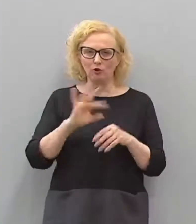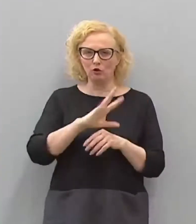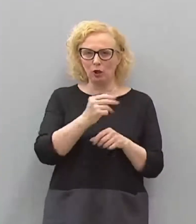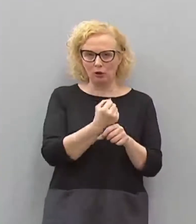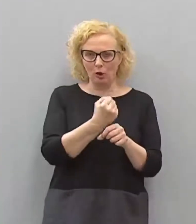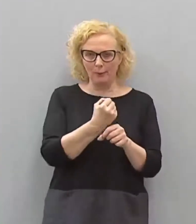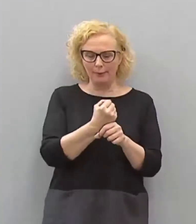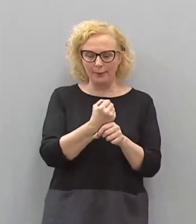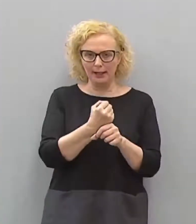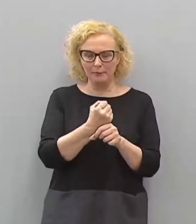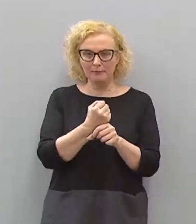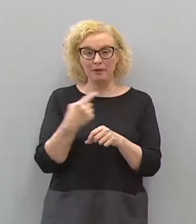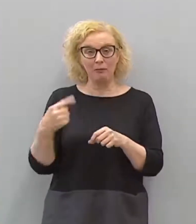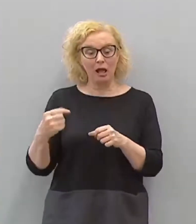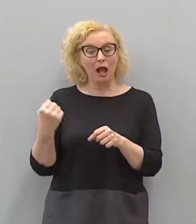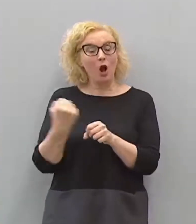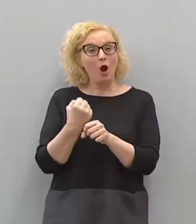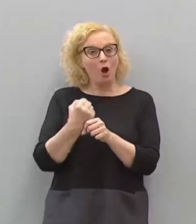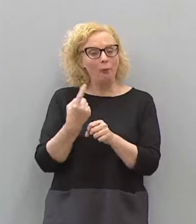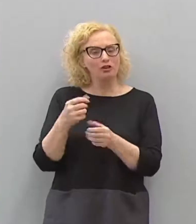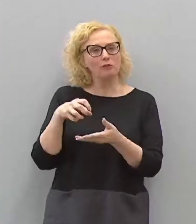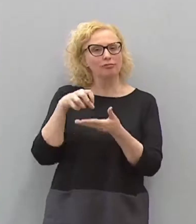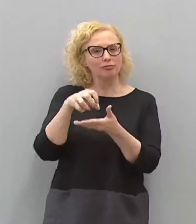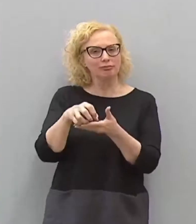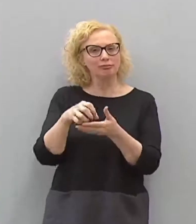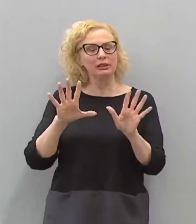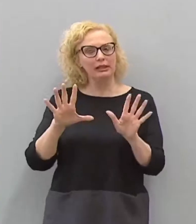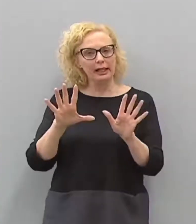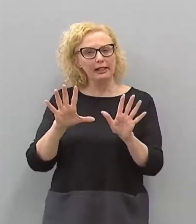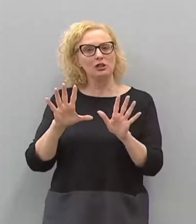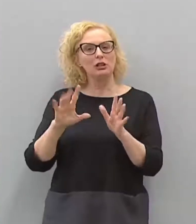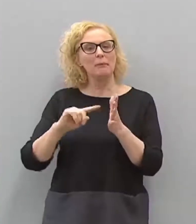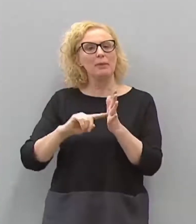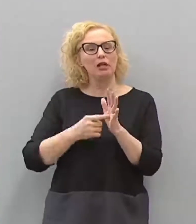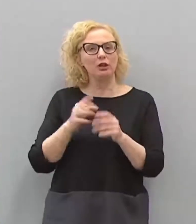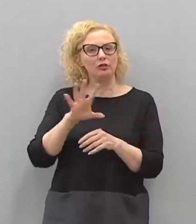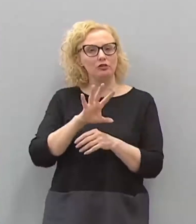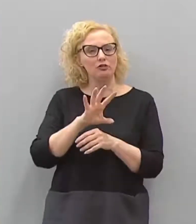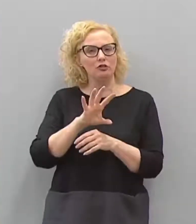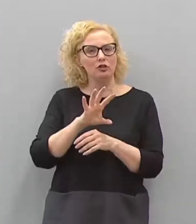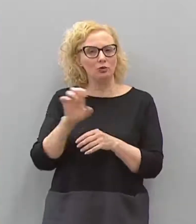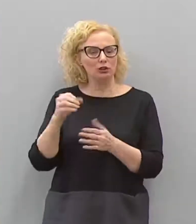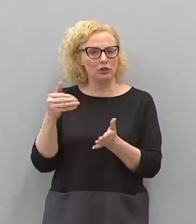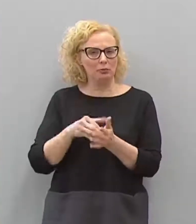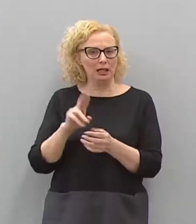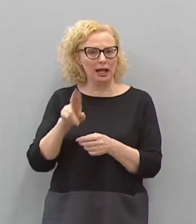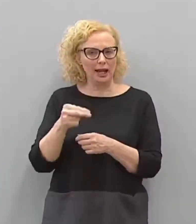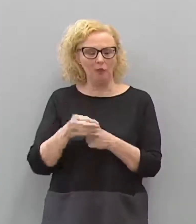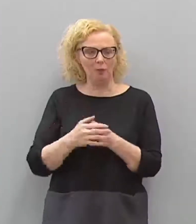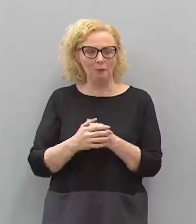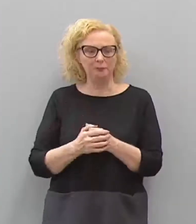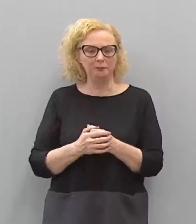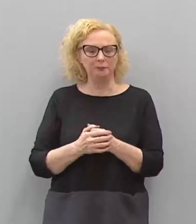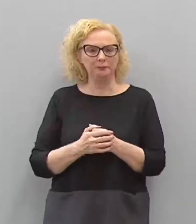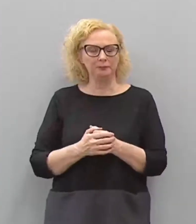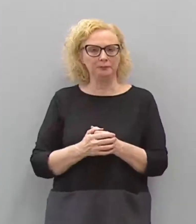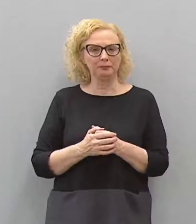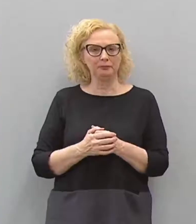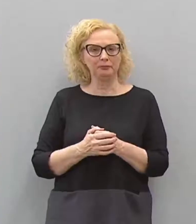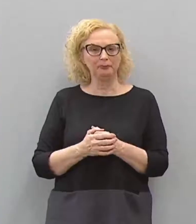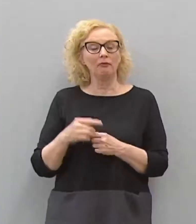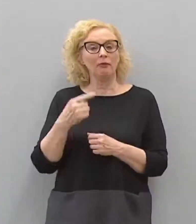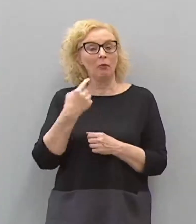che in che è stata finanziata che sono 10 milioni e 500.000 euro questo